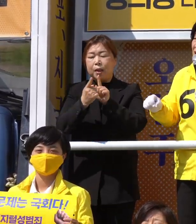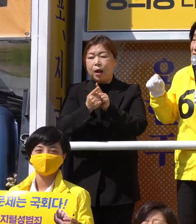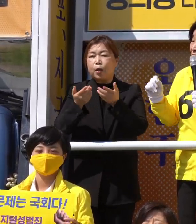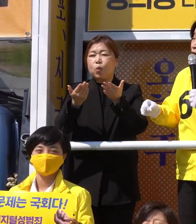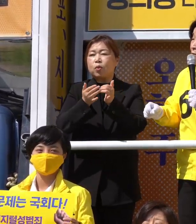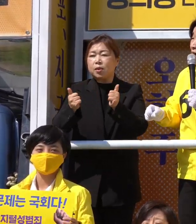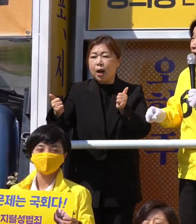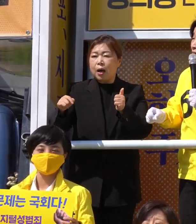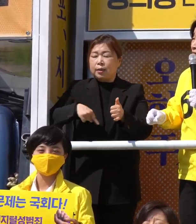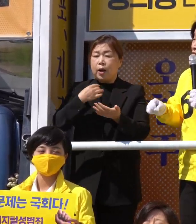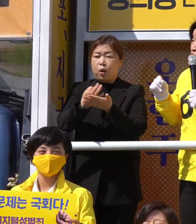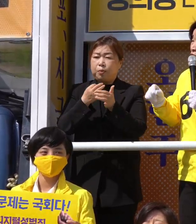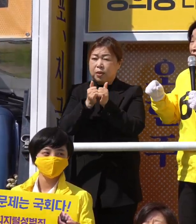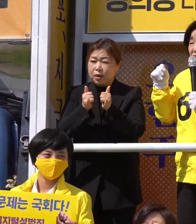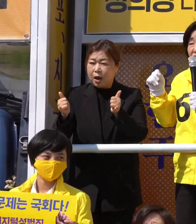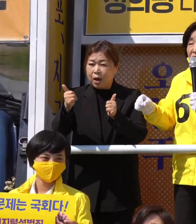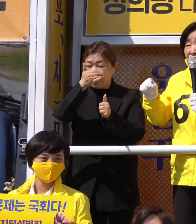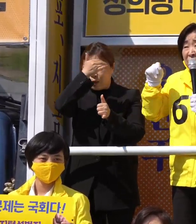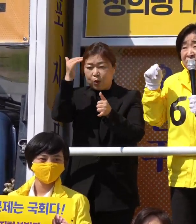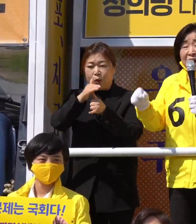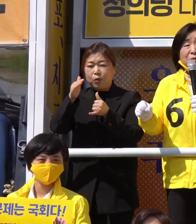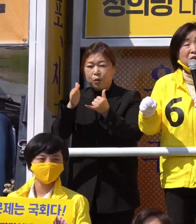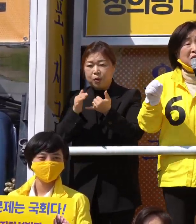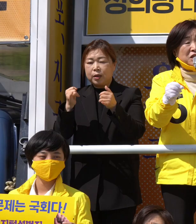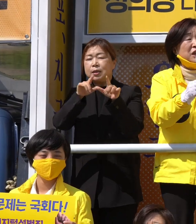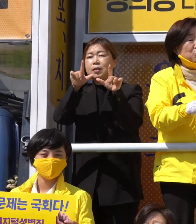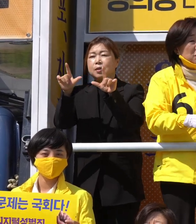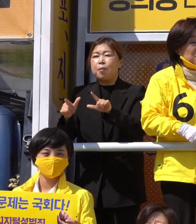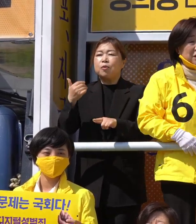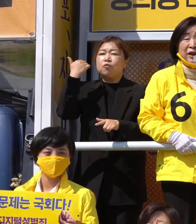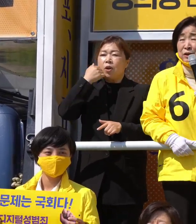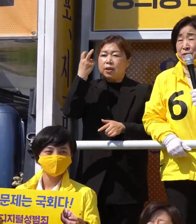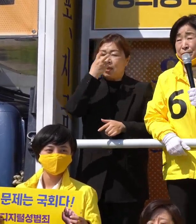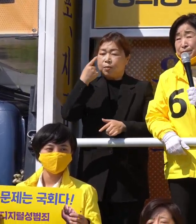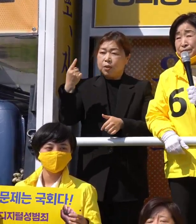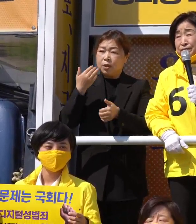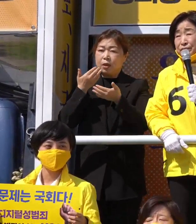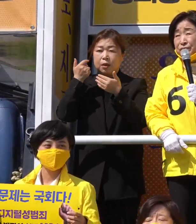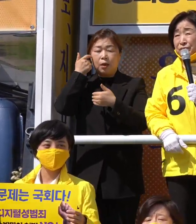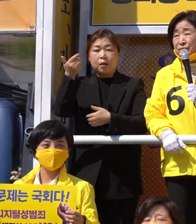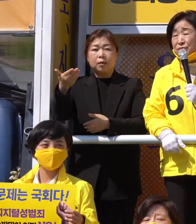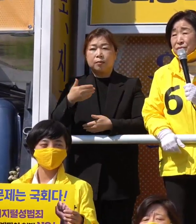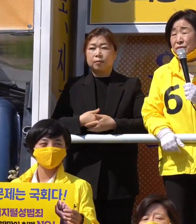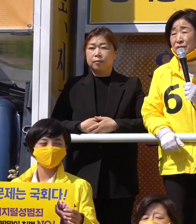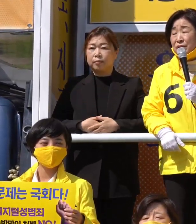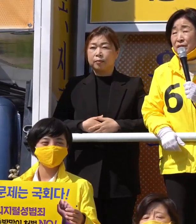노동자, 자영업자, 청년 여성들의 삶을 지킬 수 있습니까, 여러분?